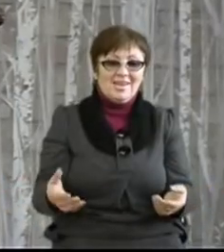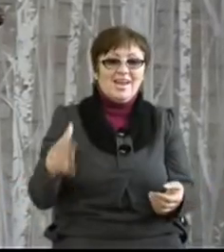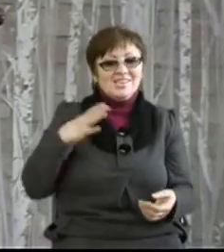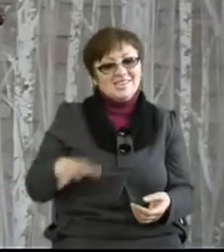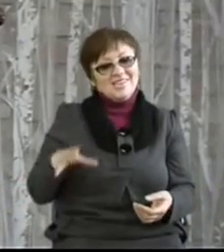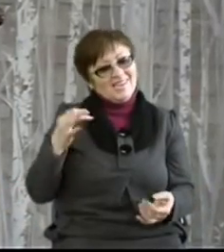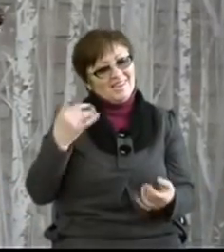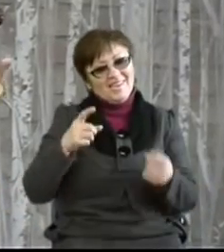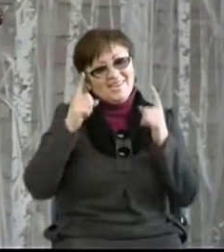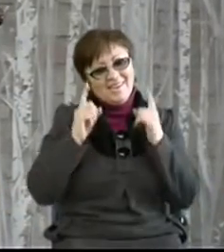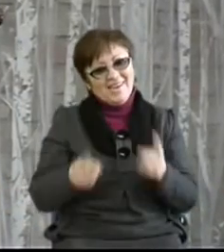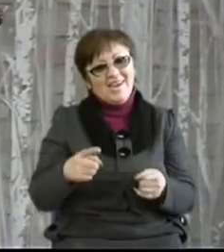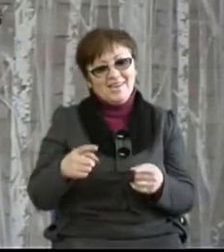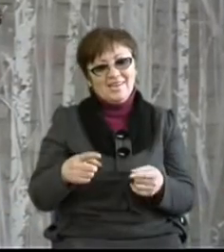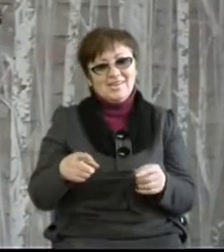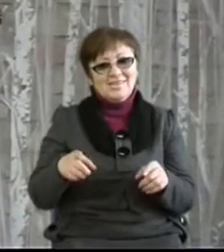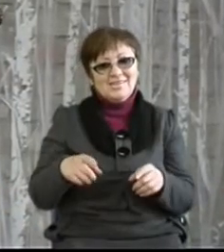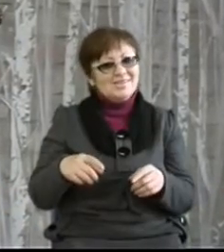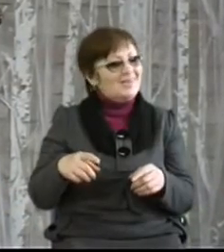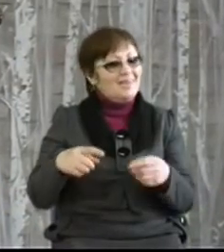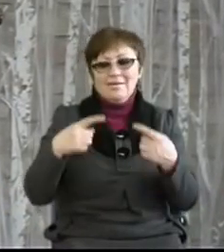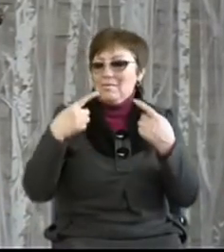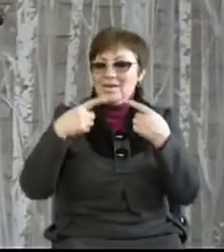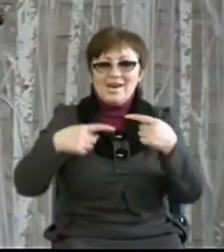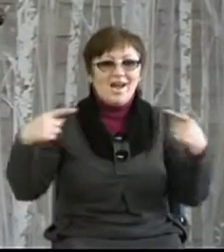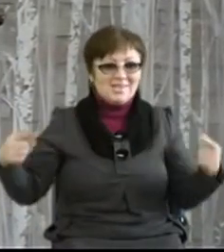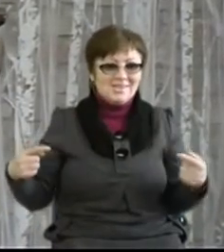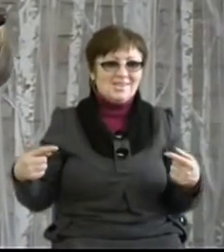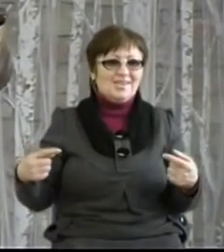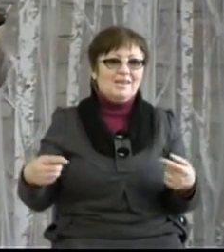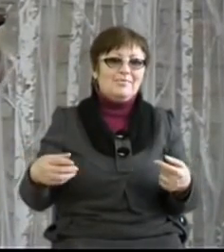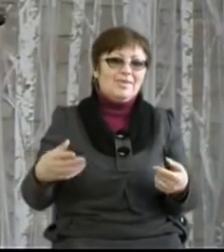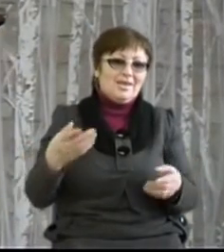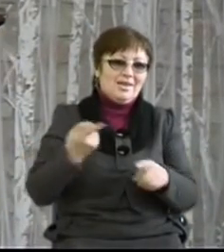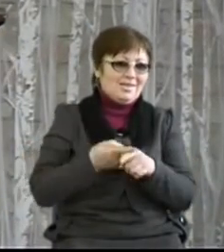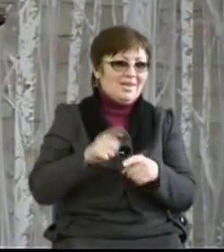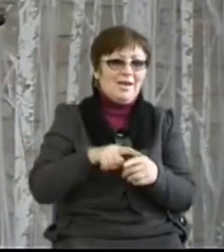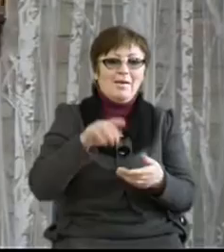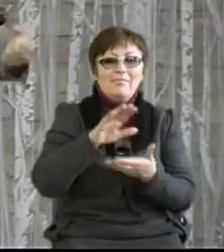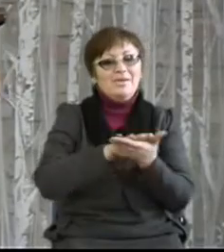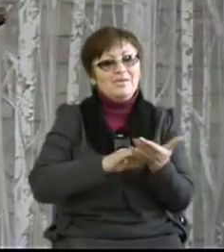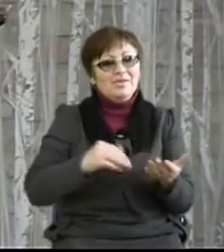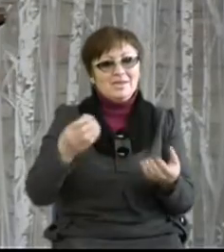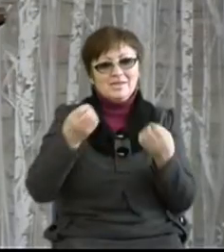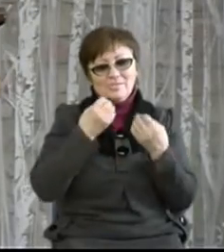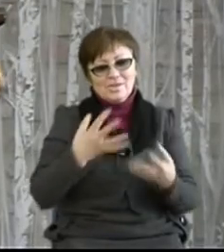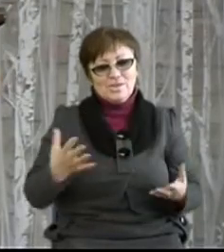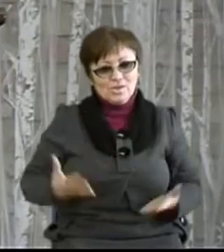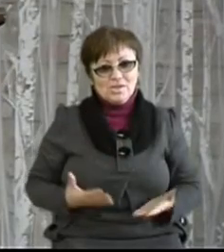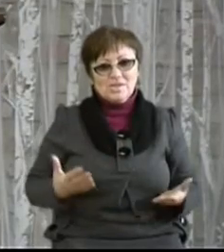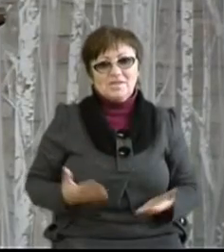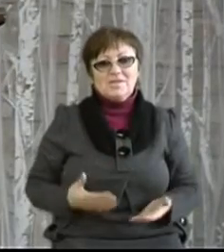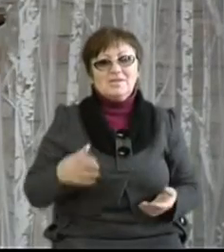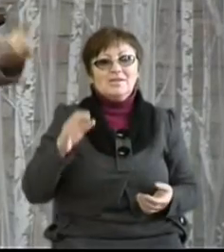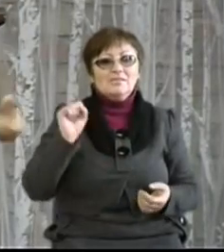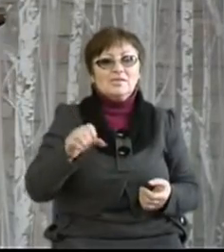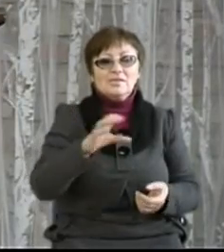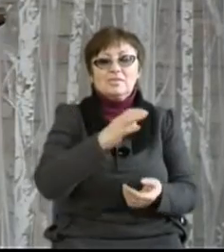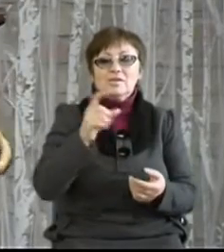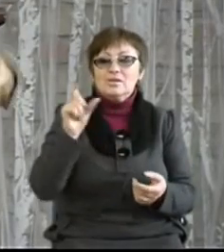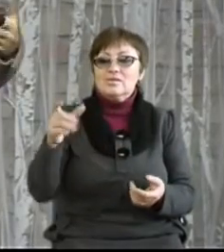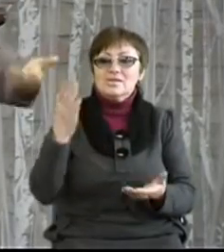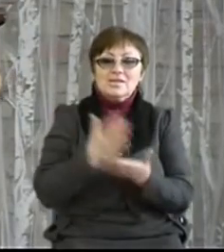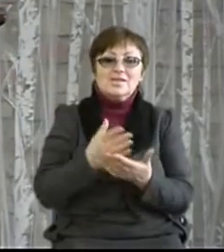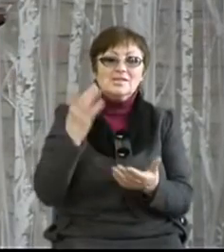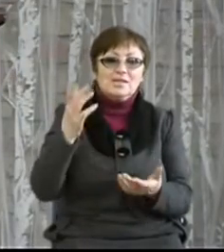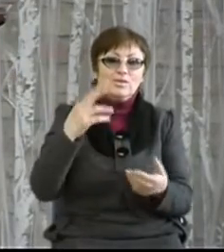все примеры из нашей бытовой жизни. И вы знаете, когда я просто говорю тем людям, которые, может быть, новообращенные сегодня, которые пришли только